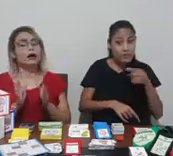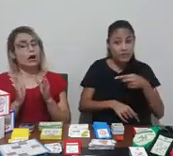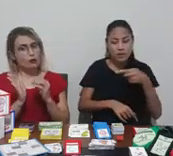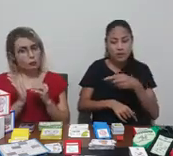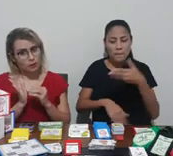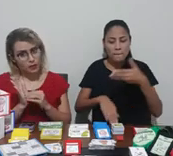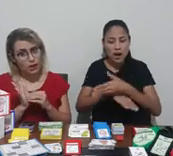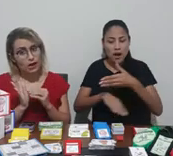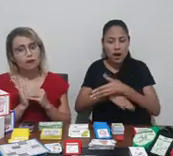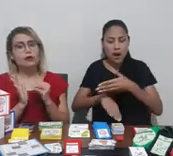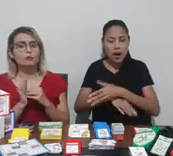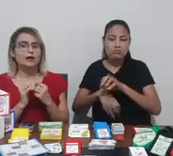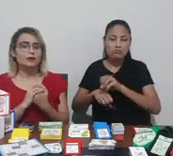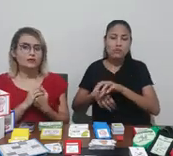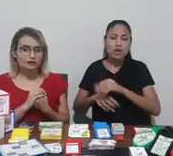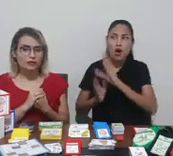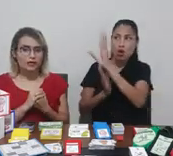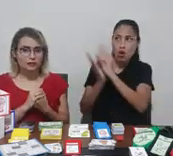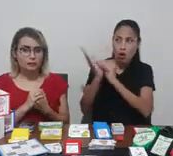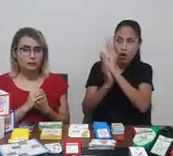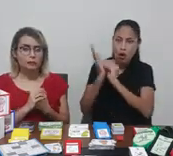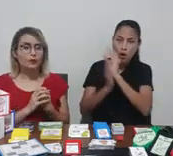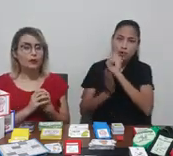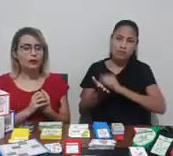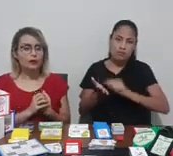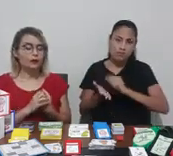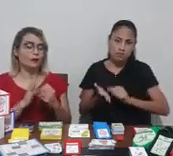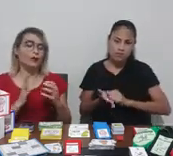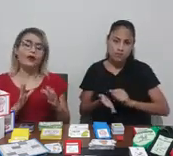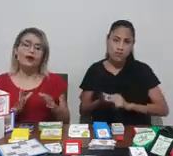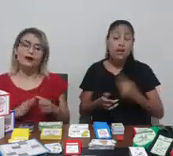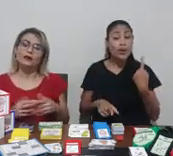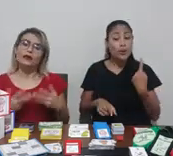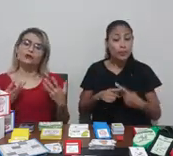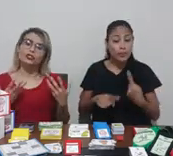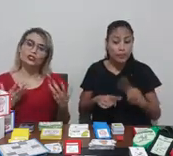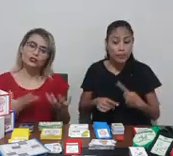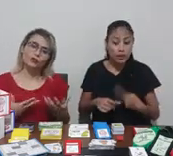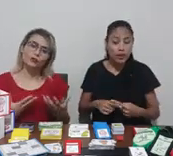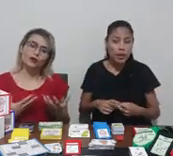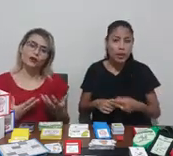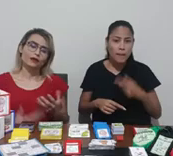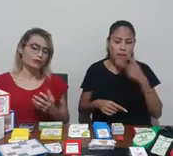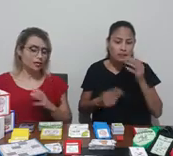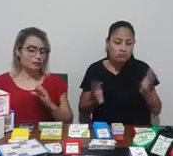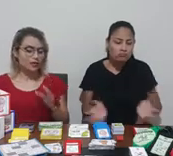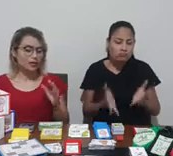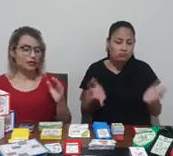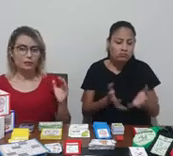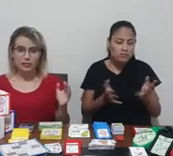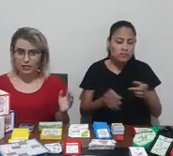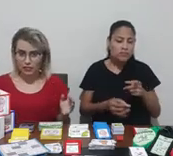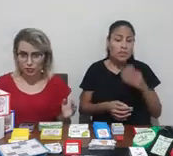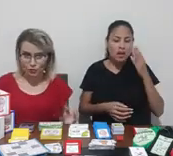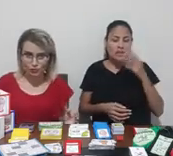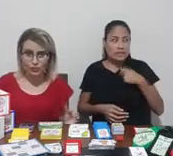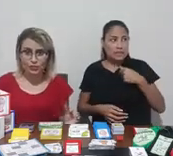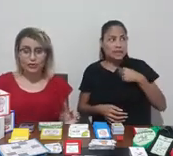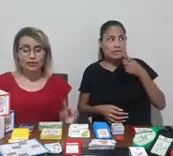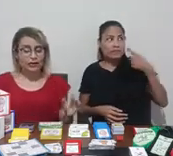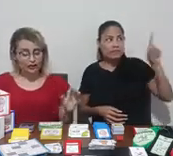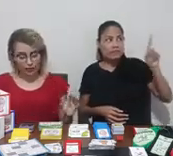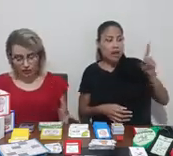aula, acompanhar a aula e copiar as atividades. Por quê? Porque aí era um estímulo para ele. Ele sabia que ele ia para a sala de